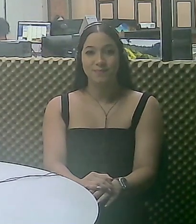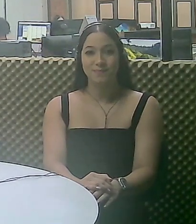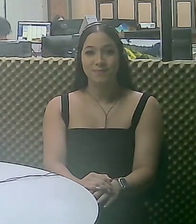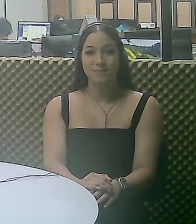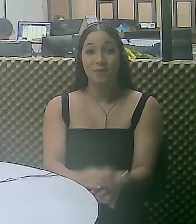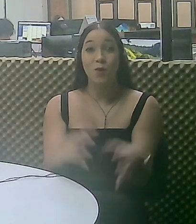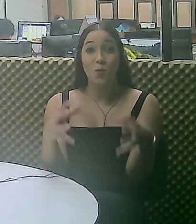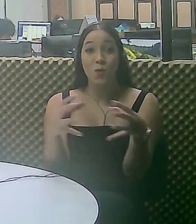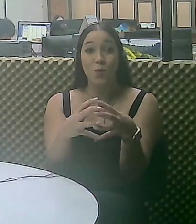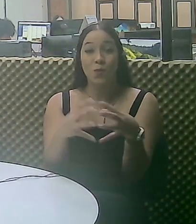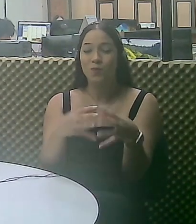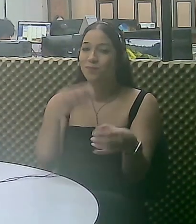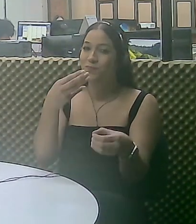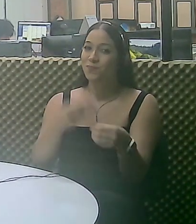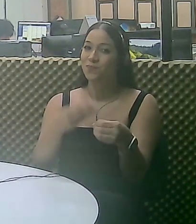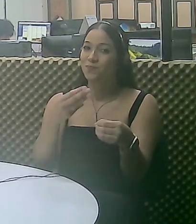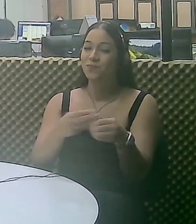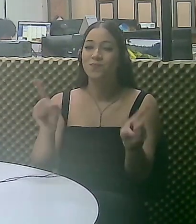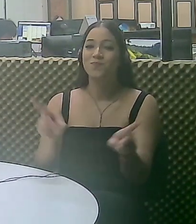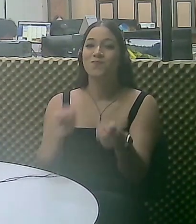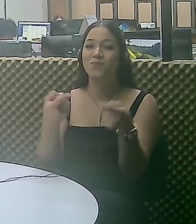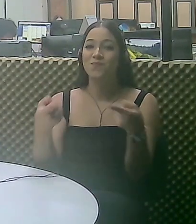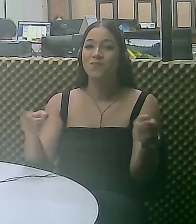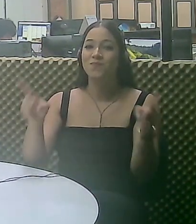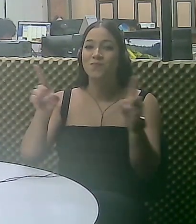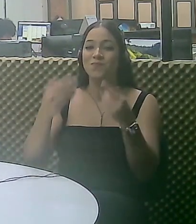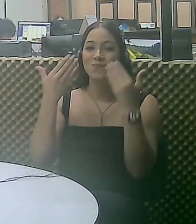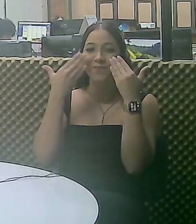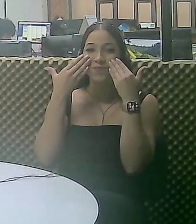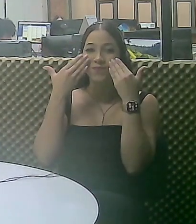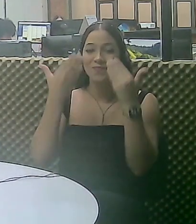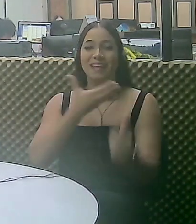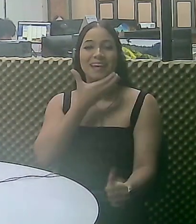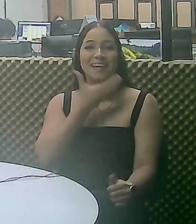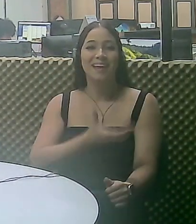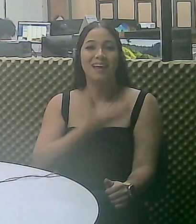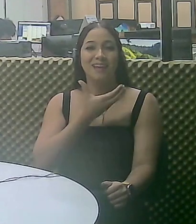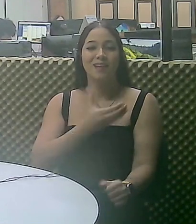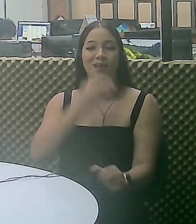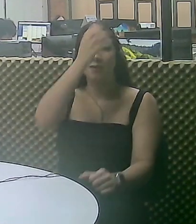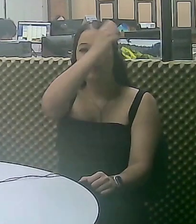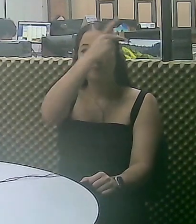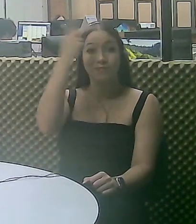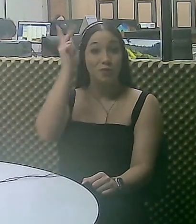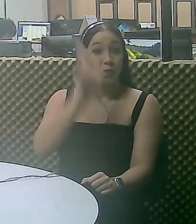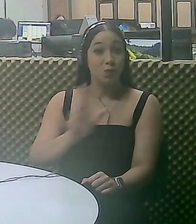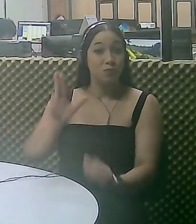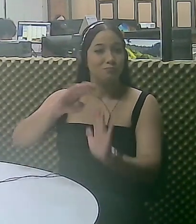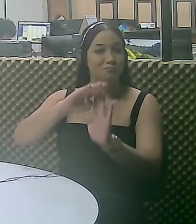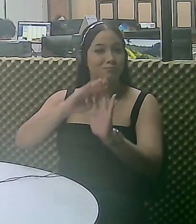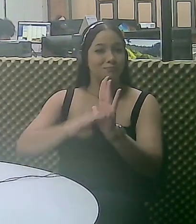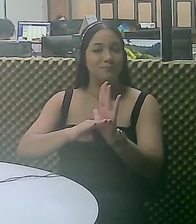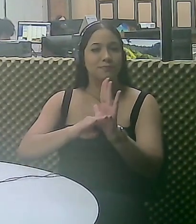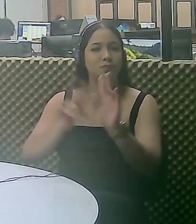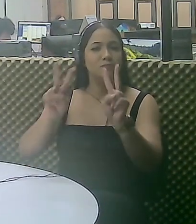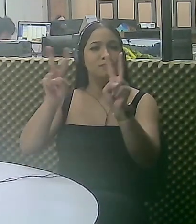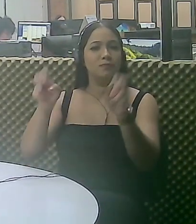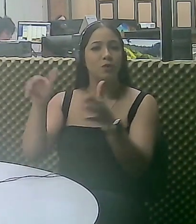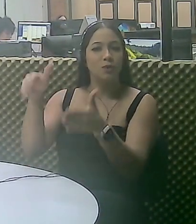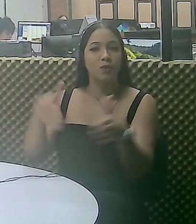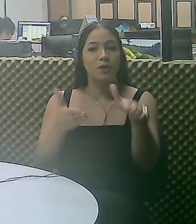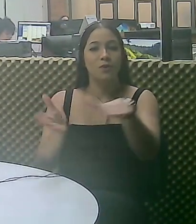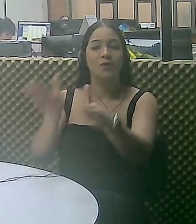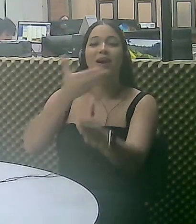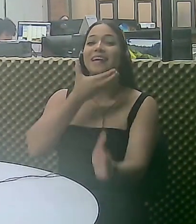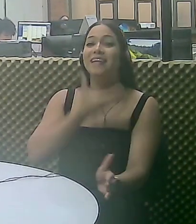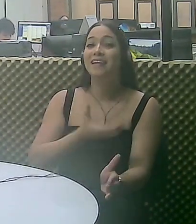A banda municipal é um dos destaques da programação natalina preparada pela Prefeitura de Uberlândia. Com o tema Caminhos do